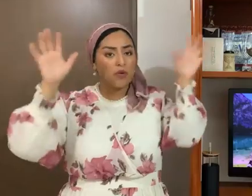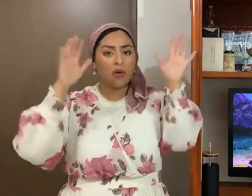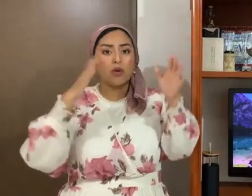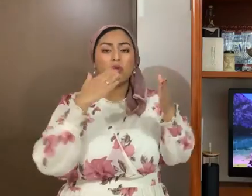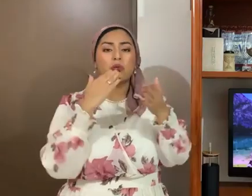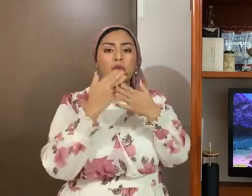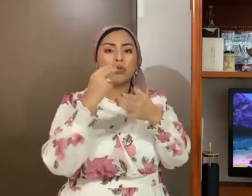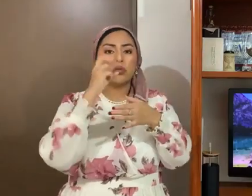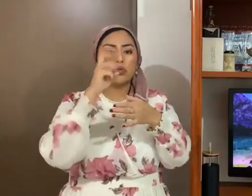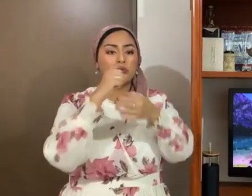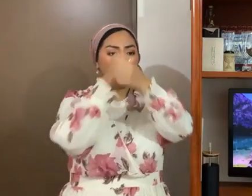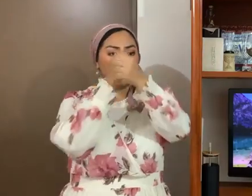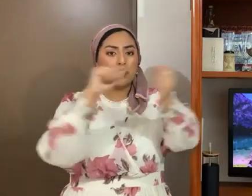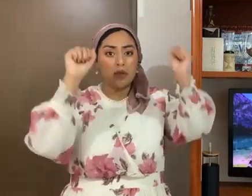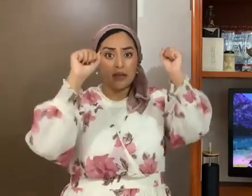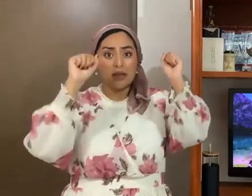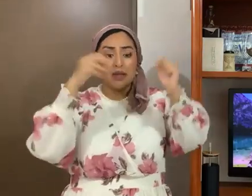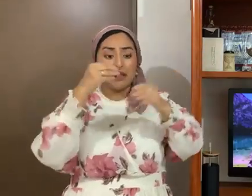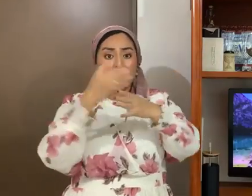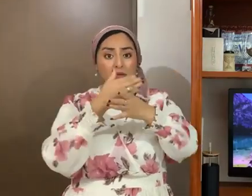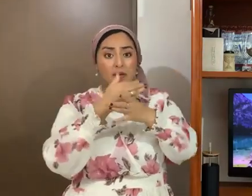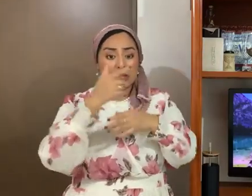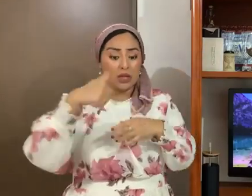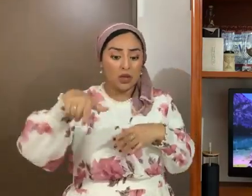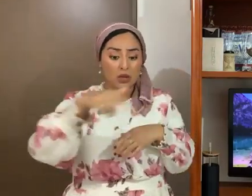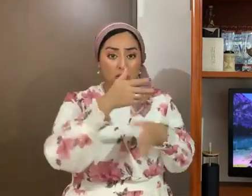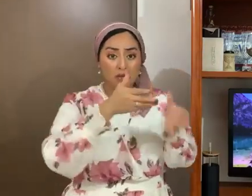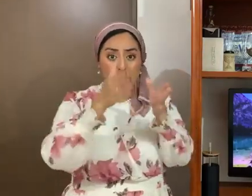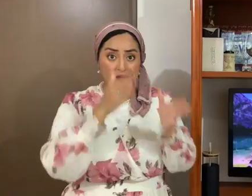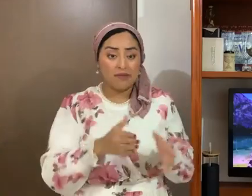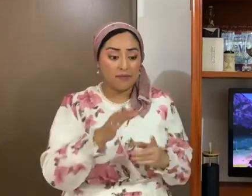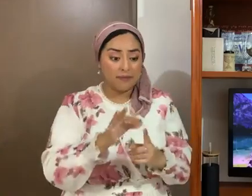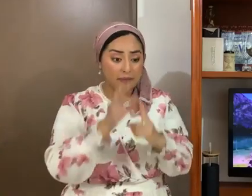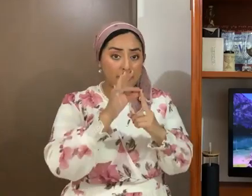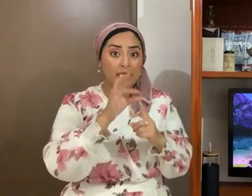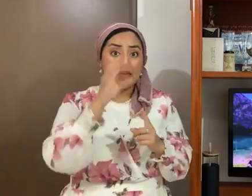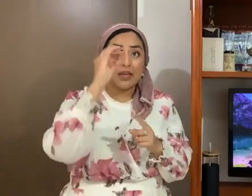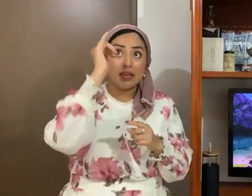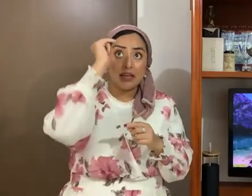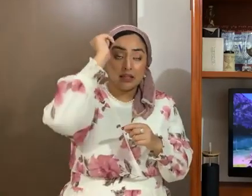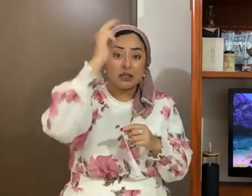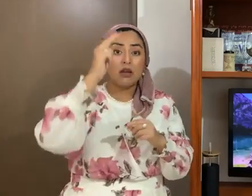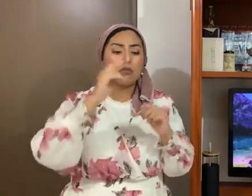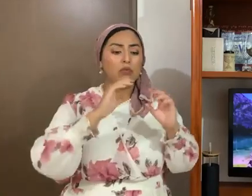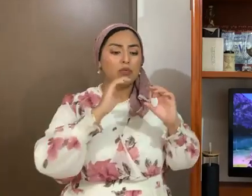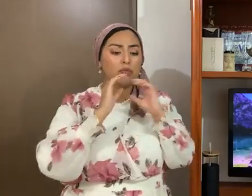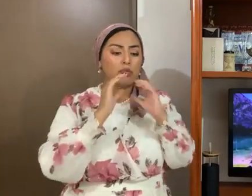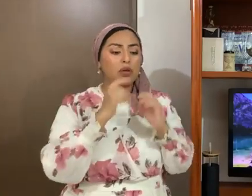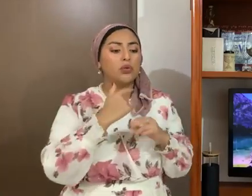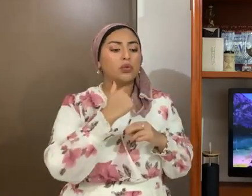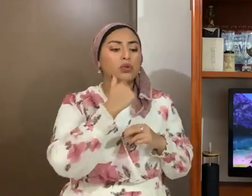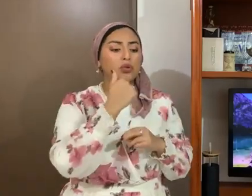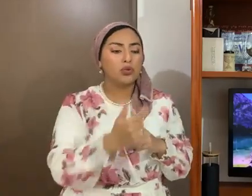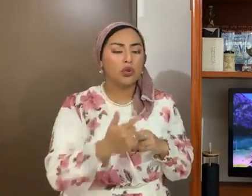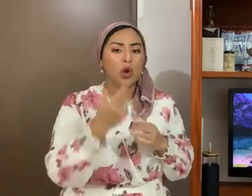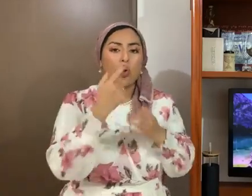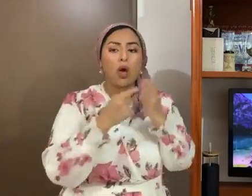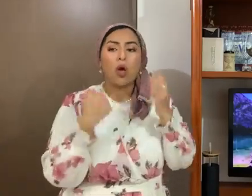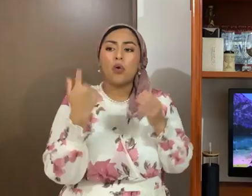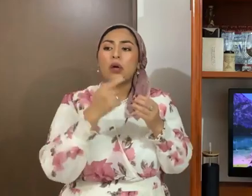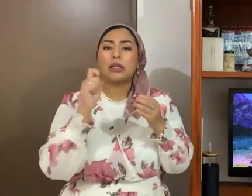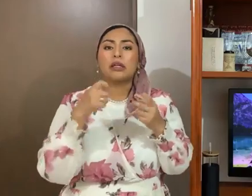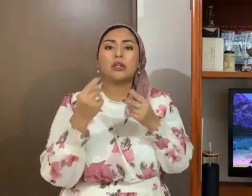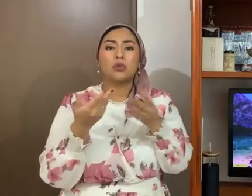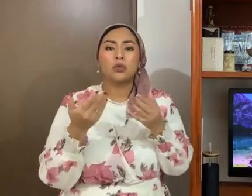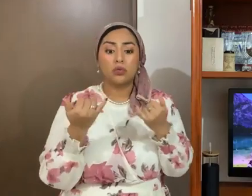Besorá, las buenas nuevas de salvación. Y entre esos siervos escogidos, Yahweh les habla y les dice qué debamos hacer, porque eso lo